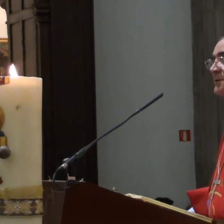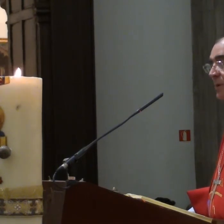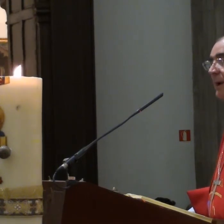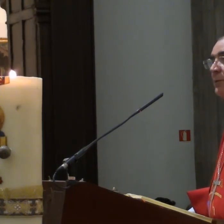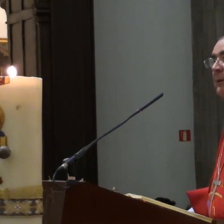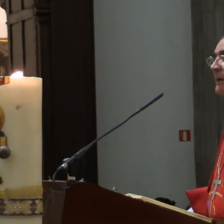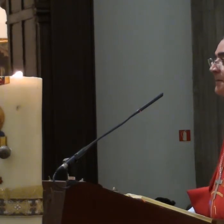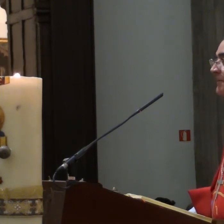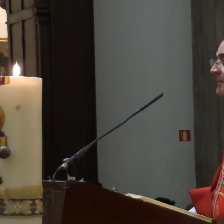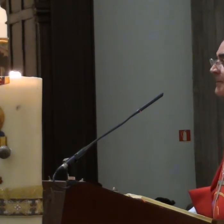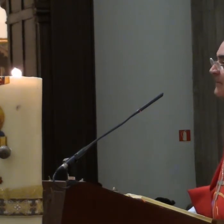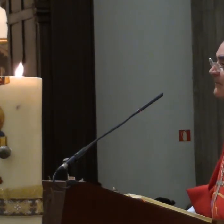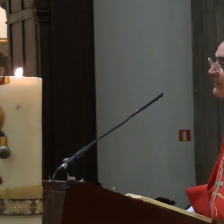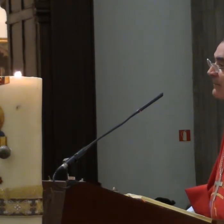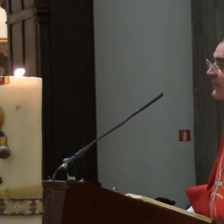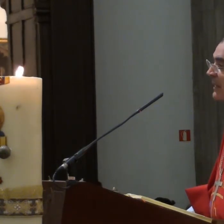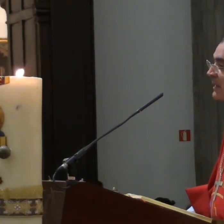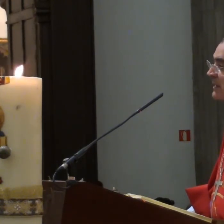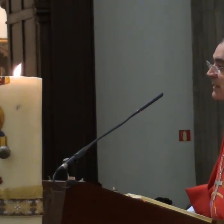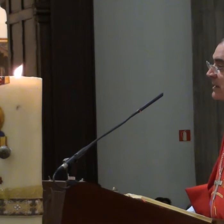mata a su hermano